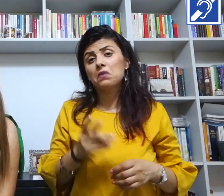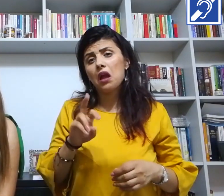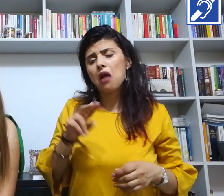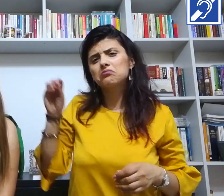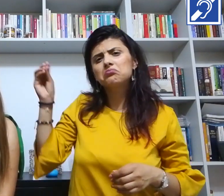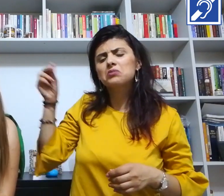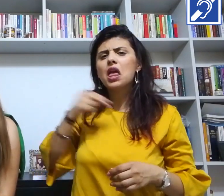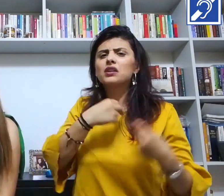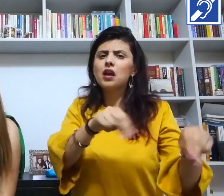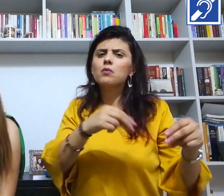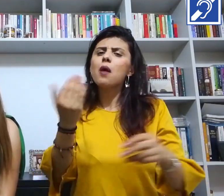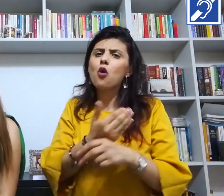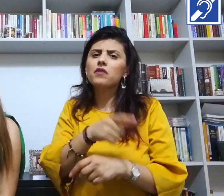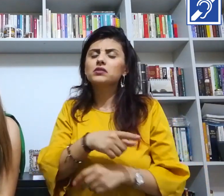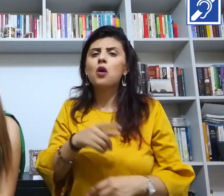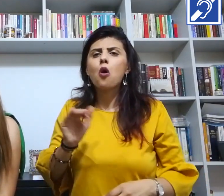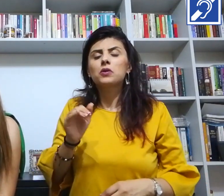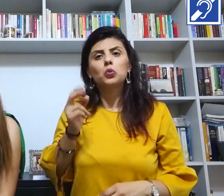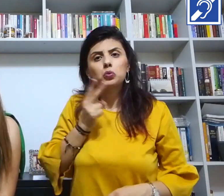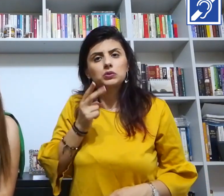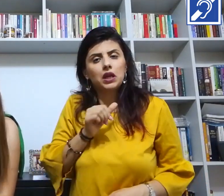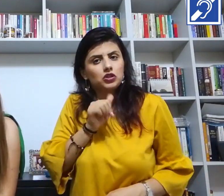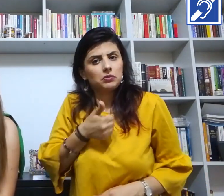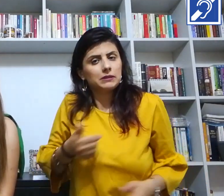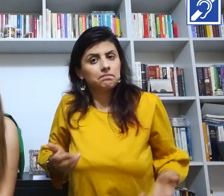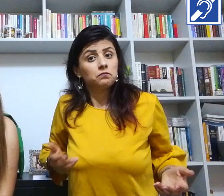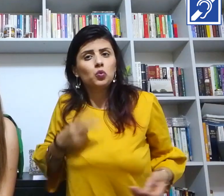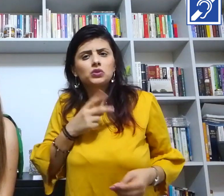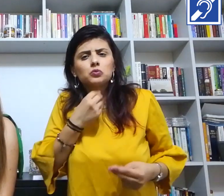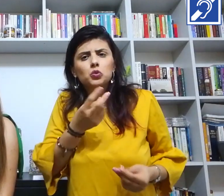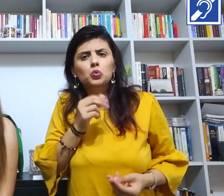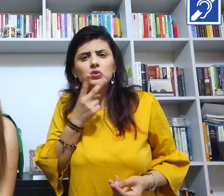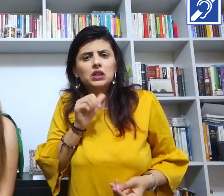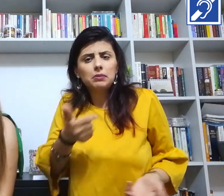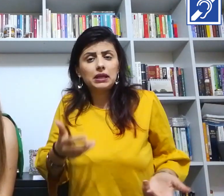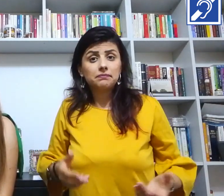ziua respectivă, fără să înțeleagă conținutul acelei povești.